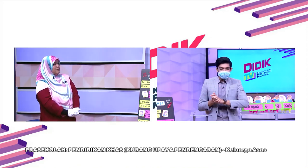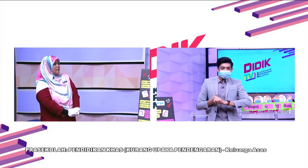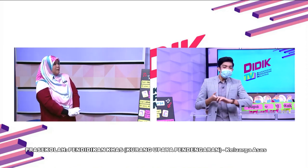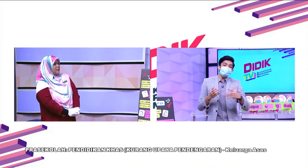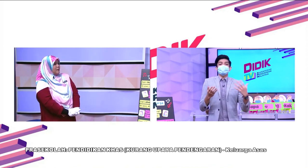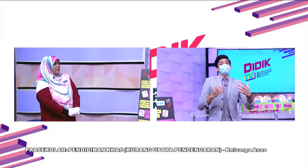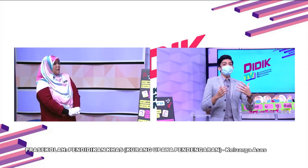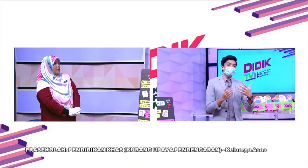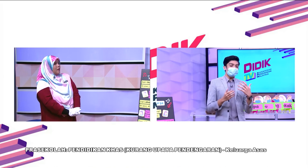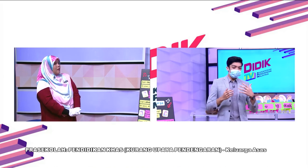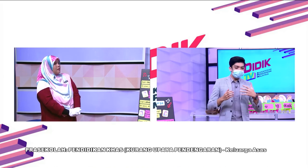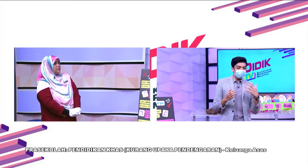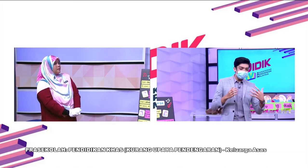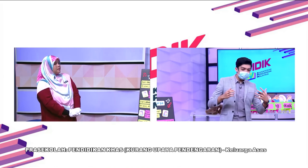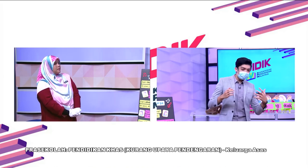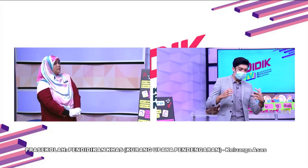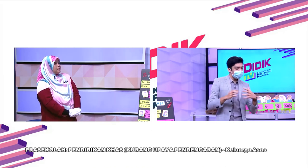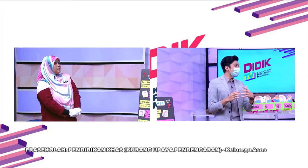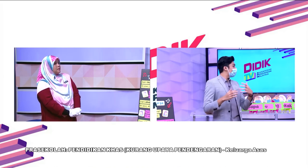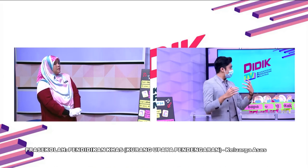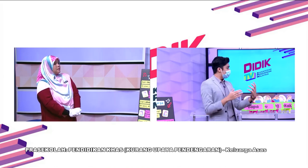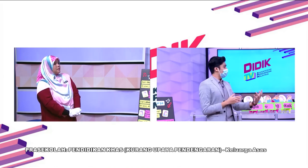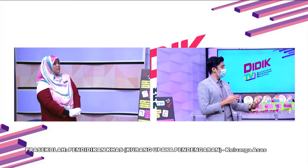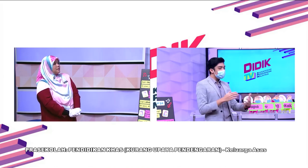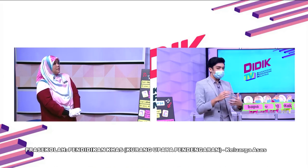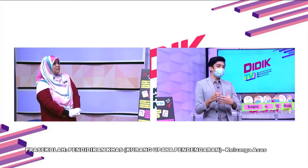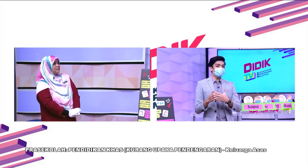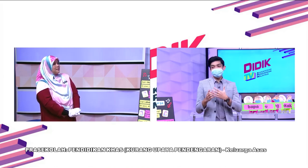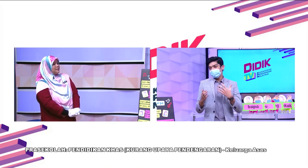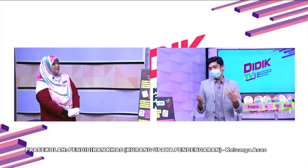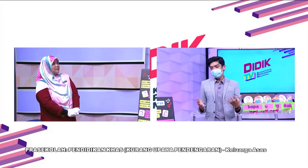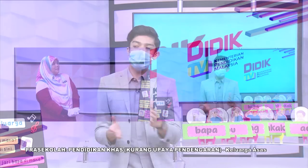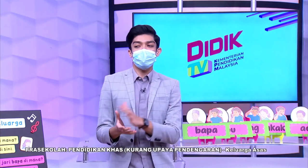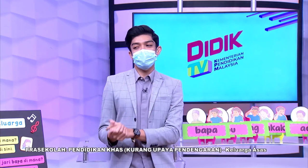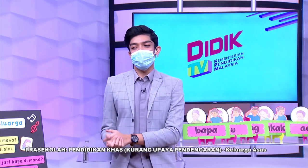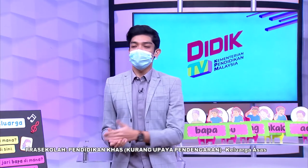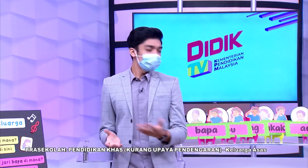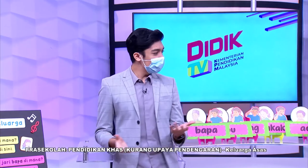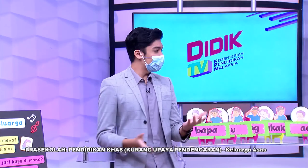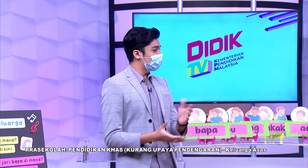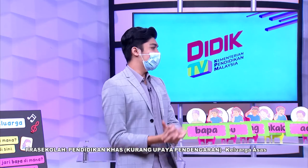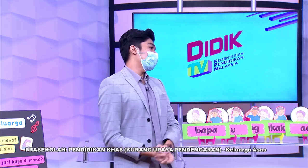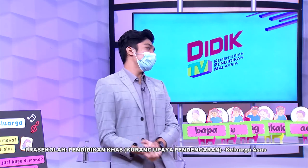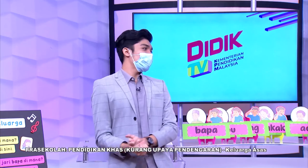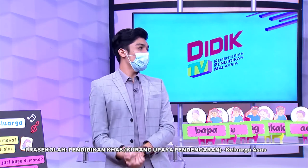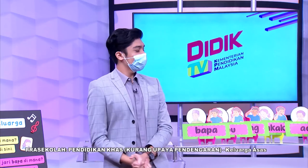cara untuk tipe syncase harmonika keluarga trik mesinnya Tunjukkan ke sayang kepada keluarga mutasyabih tekan sedikit